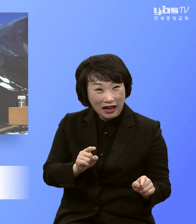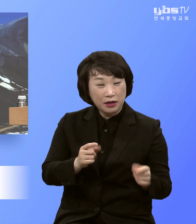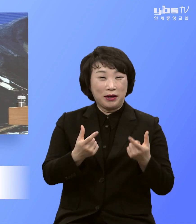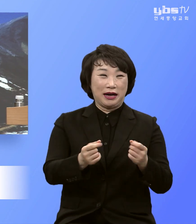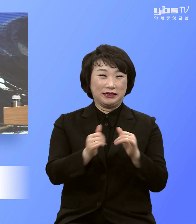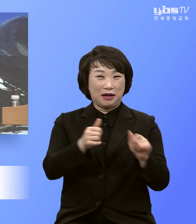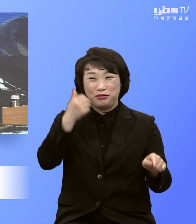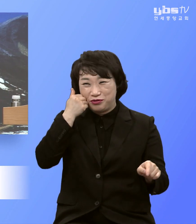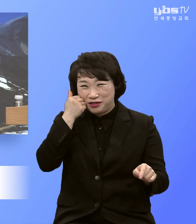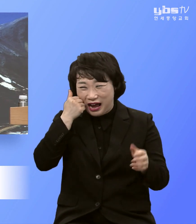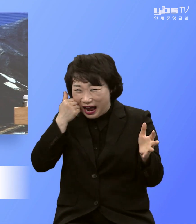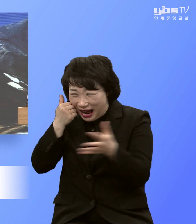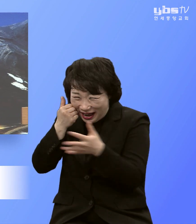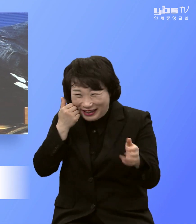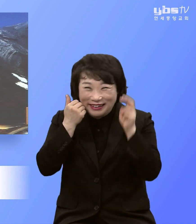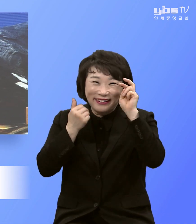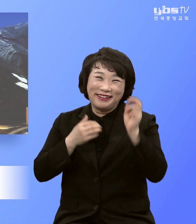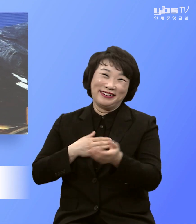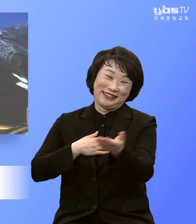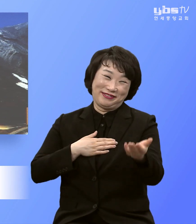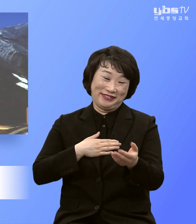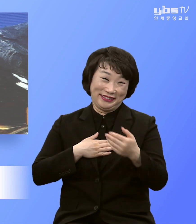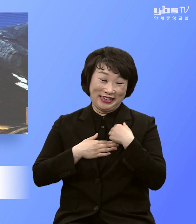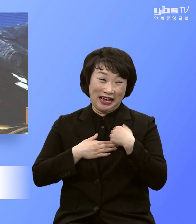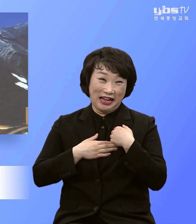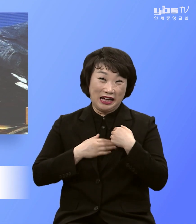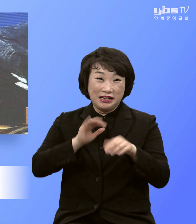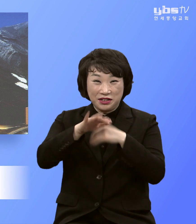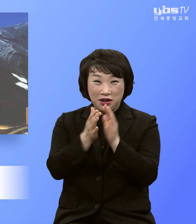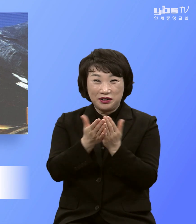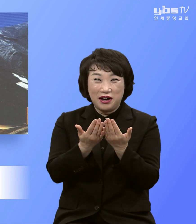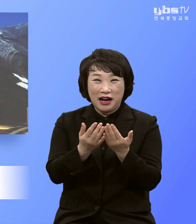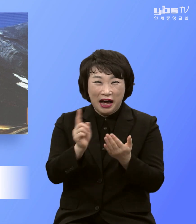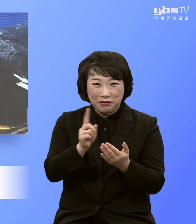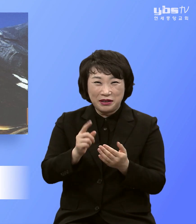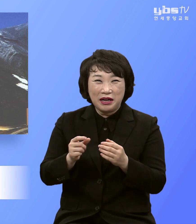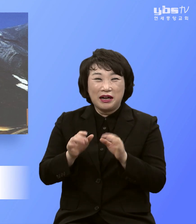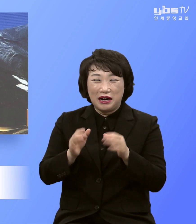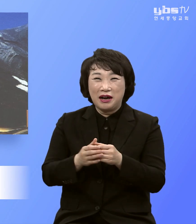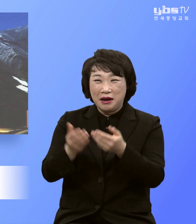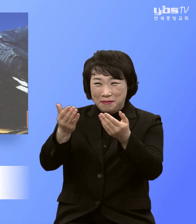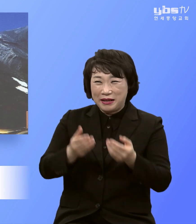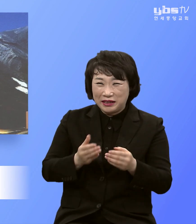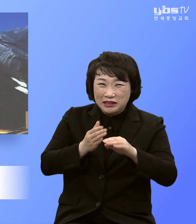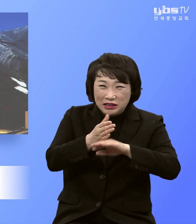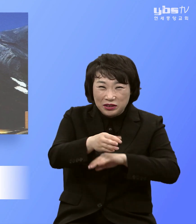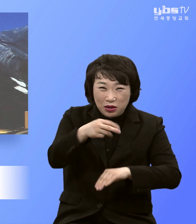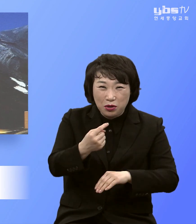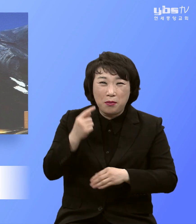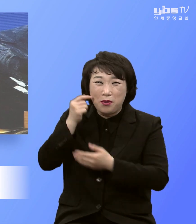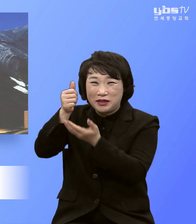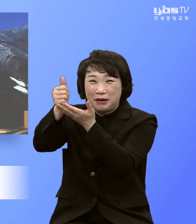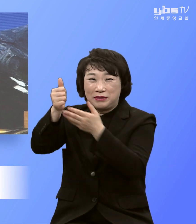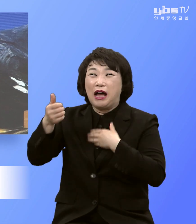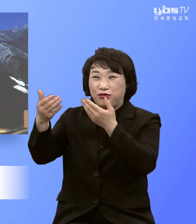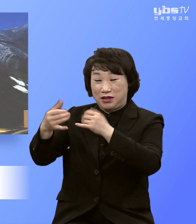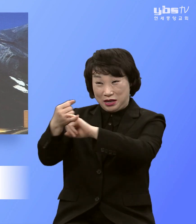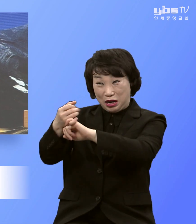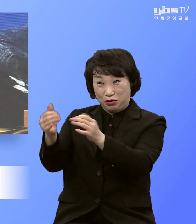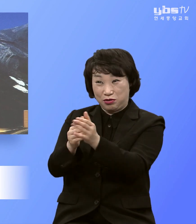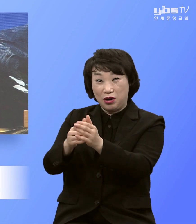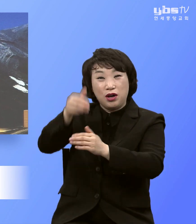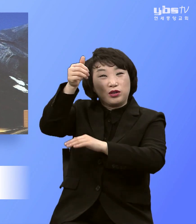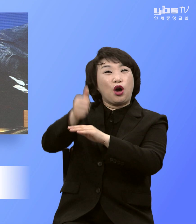사람 하나도 없겠지. 내가 성경을 아무리 더디 가져도 저 목사님이 나 준다 해서 결국은